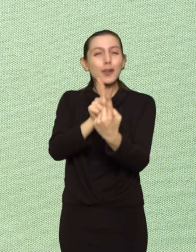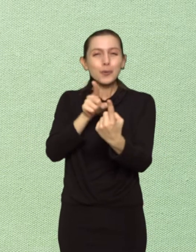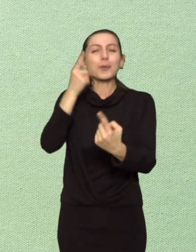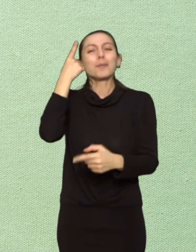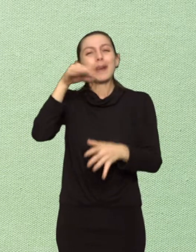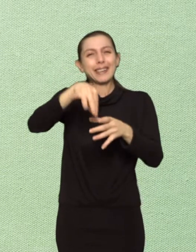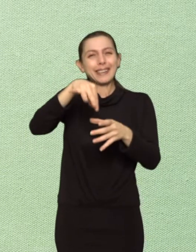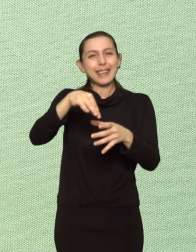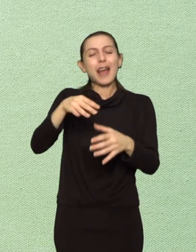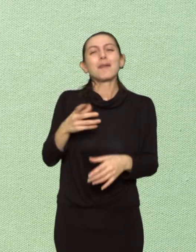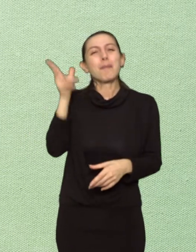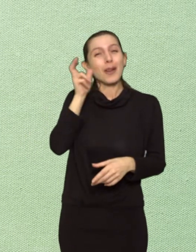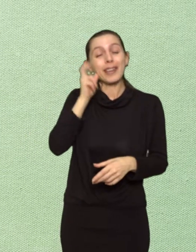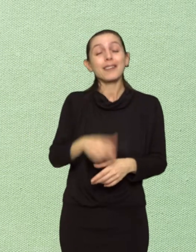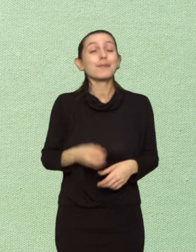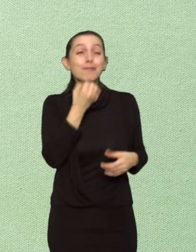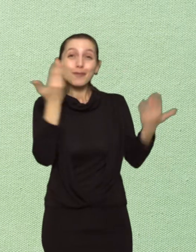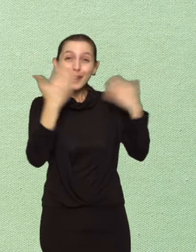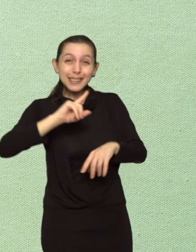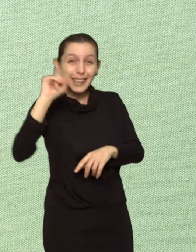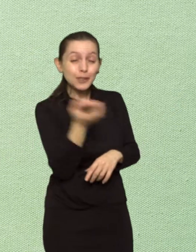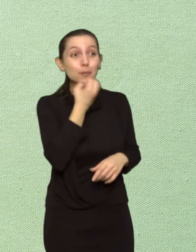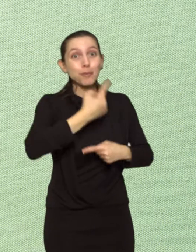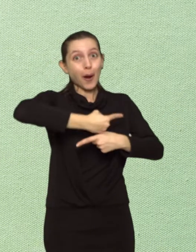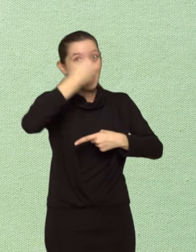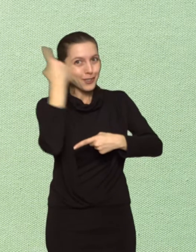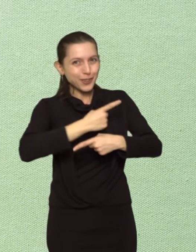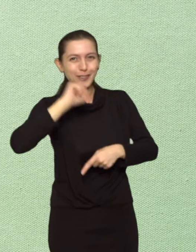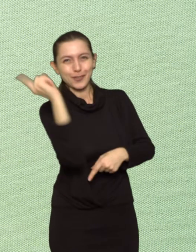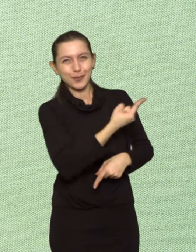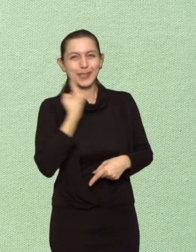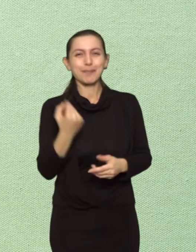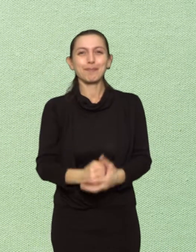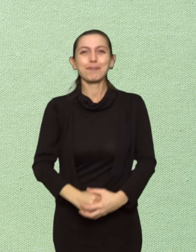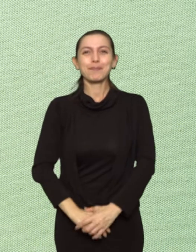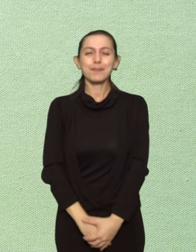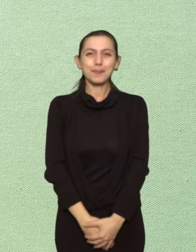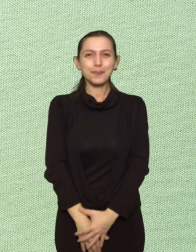Buonasera a tutti e buona giornata a tutti quanti.